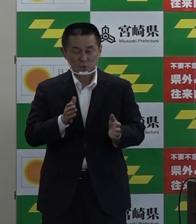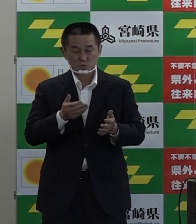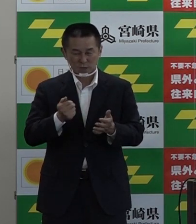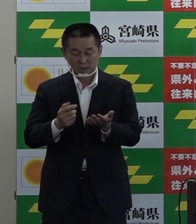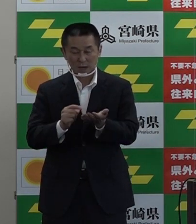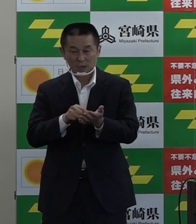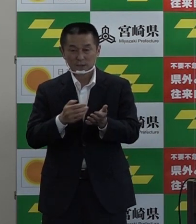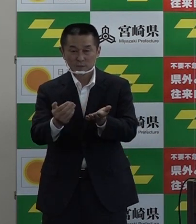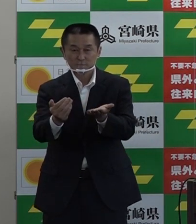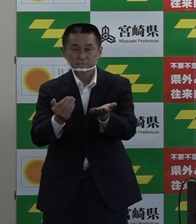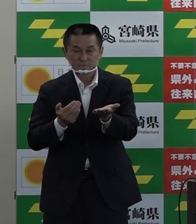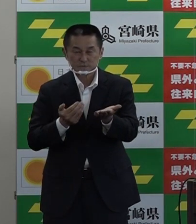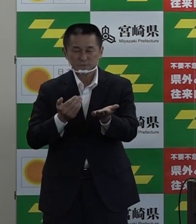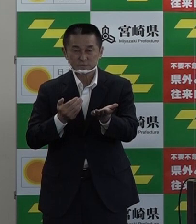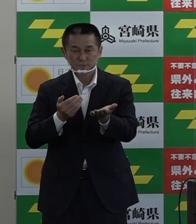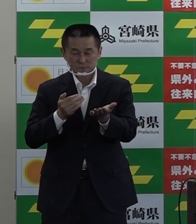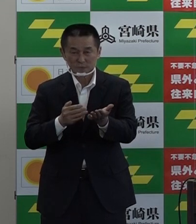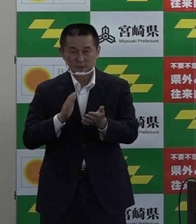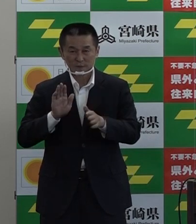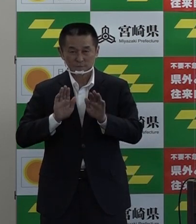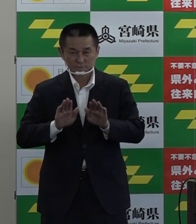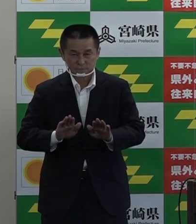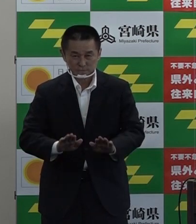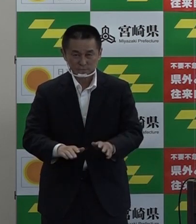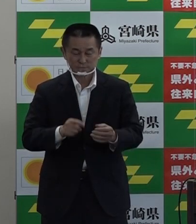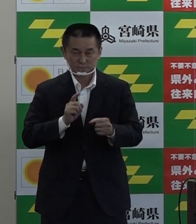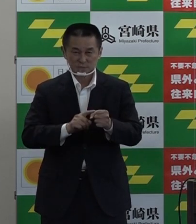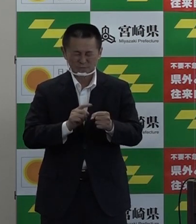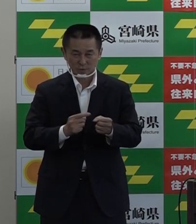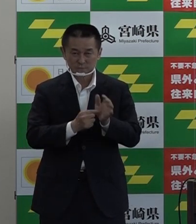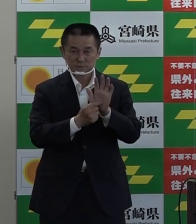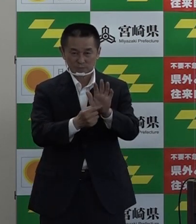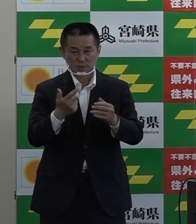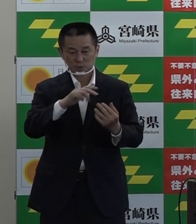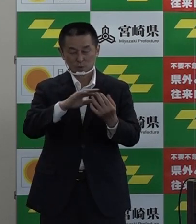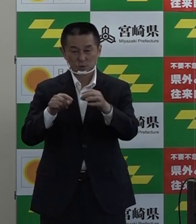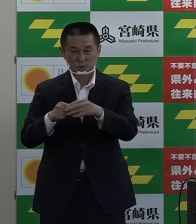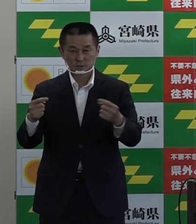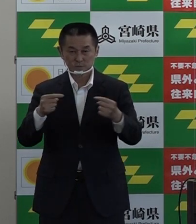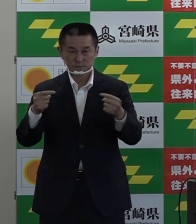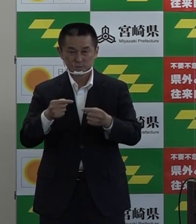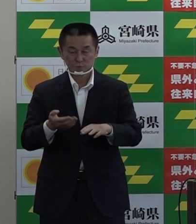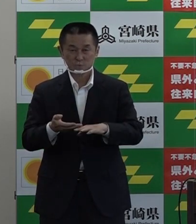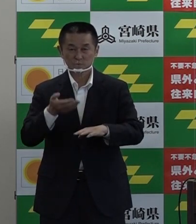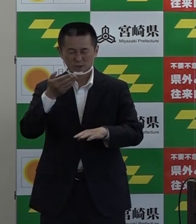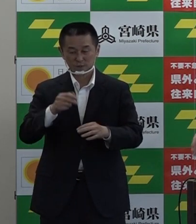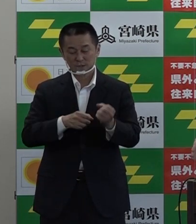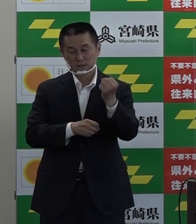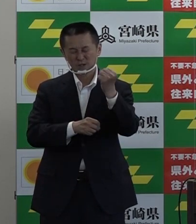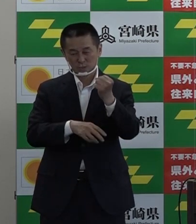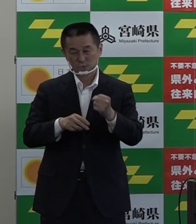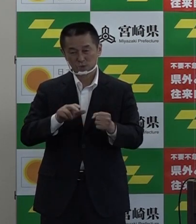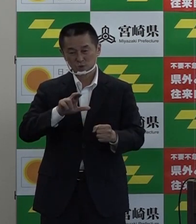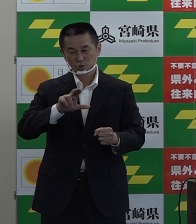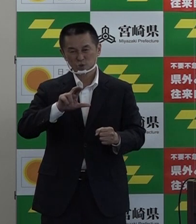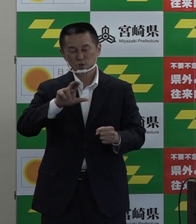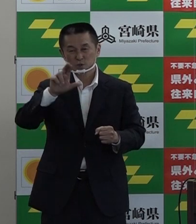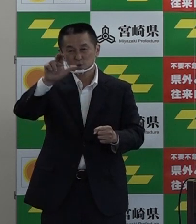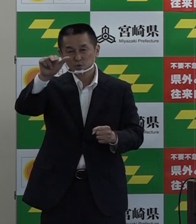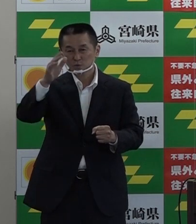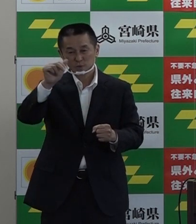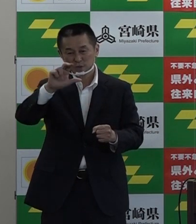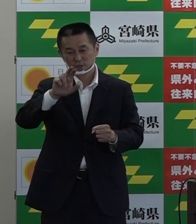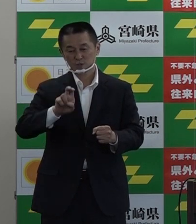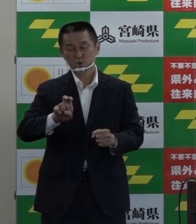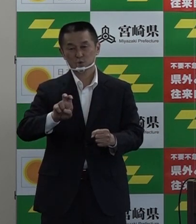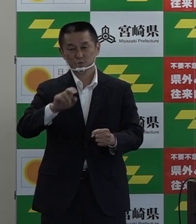っと早い段階でそのブレーキを踏むということを市町村と協議の上、基準を25から20にした